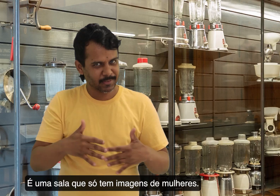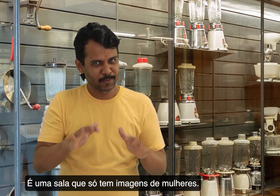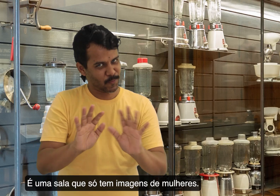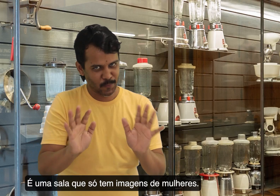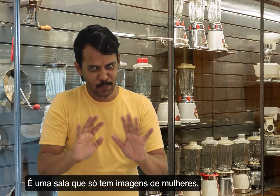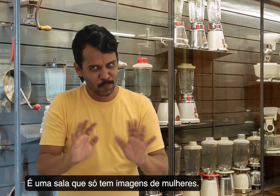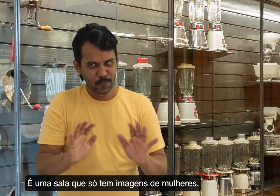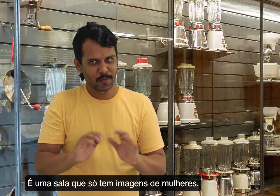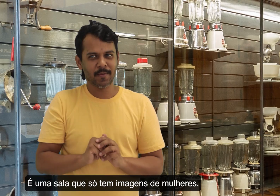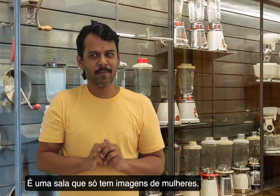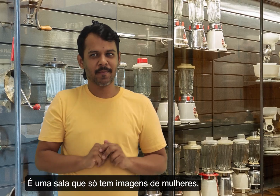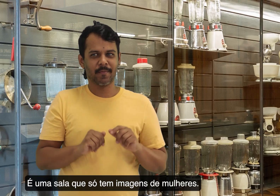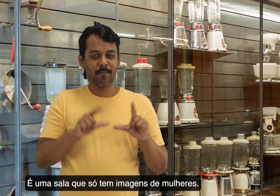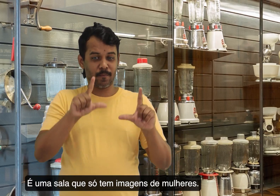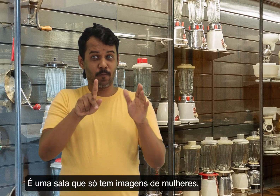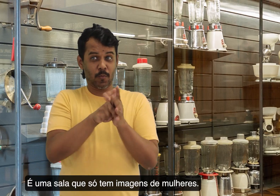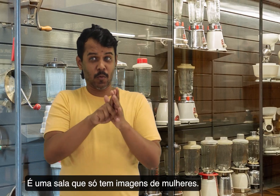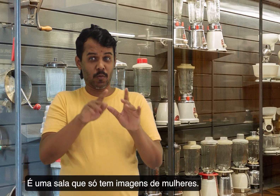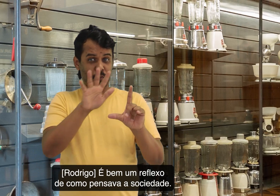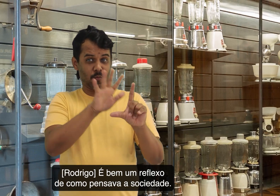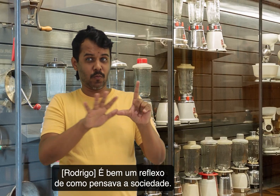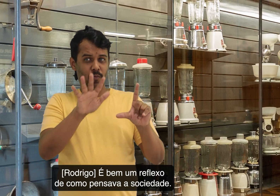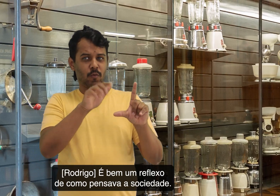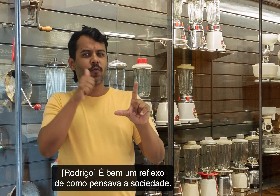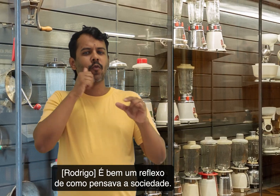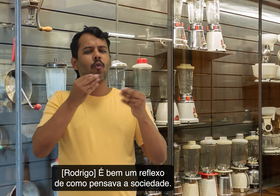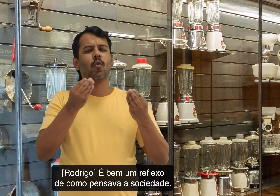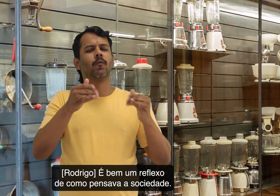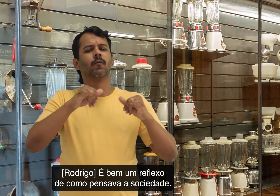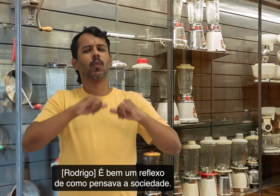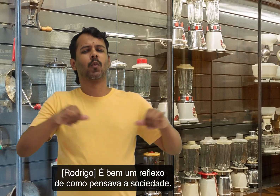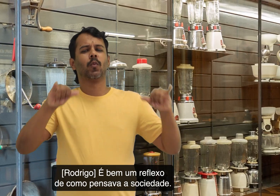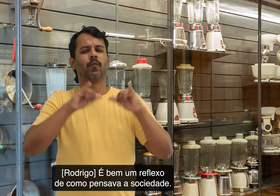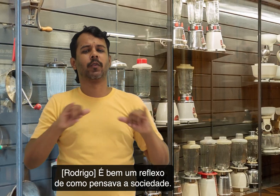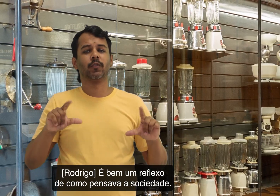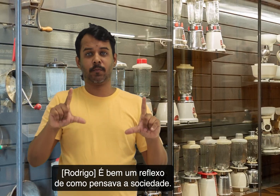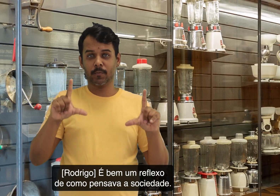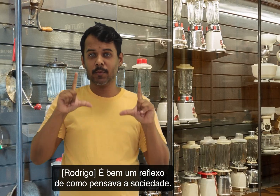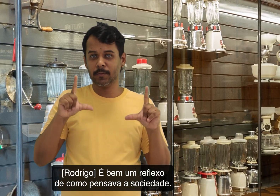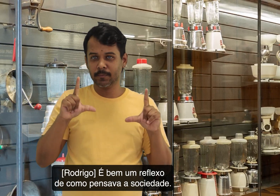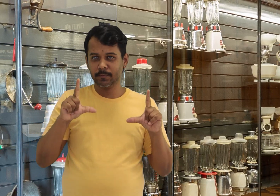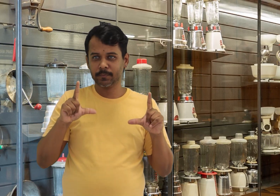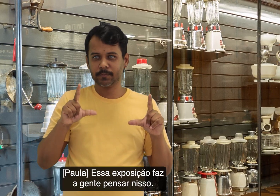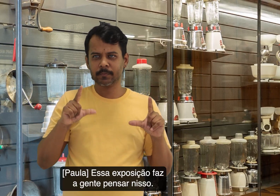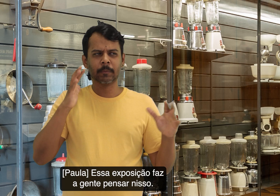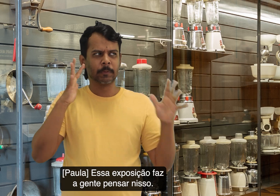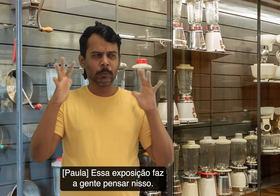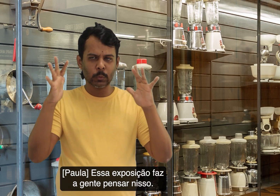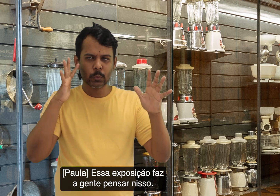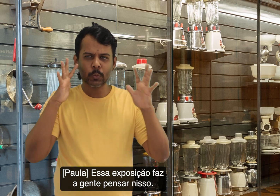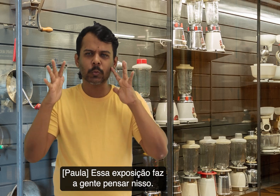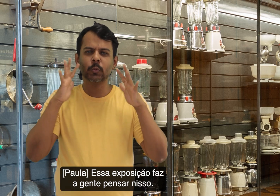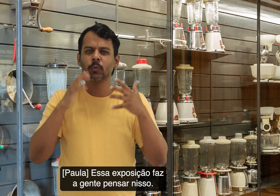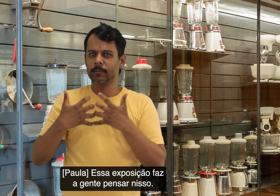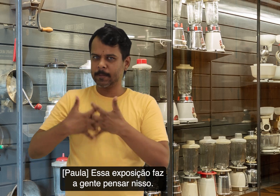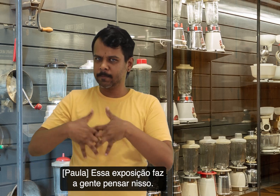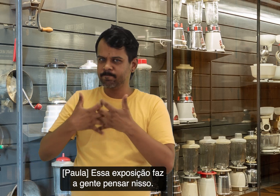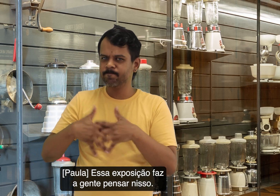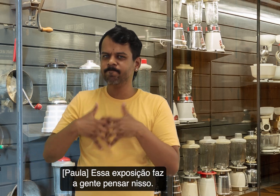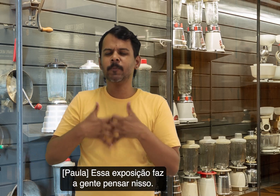uma sala que só tem imagens de mulheres. É bem um reflexo de como pensava a sociedade, né? Essa exposição faz a gente pensar